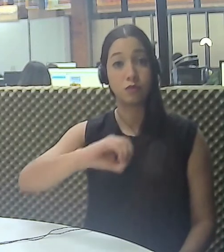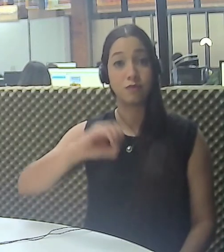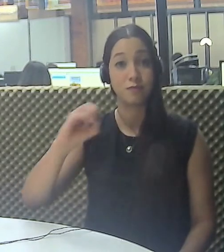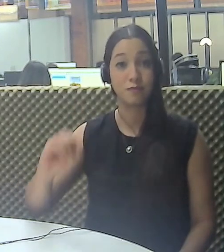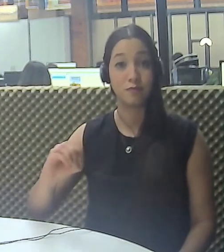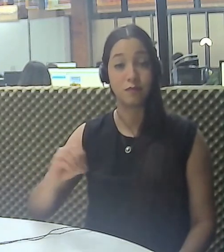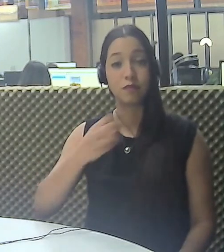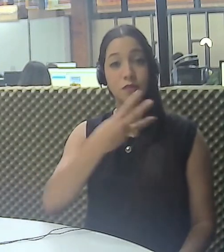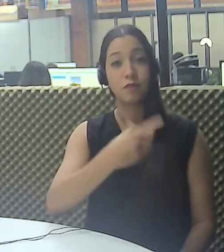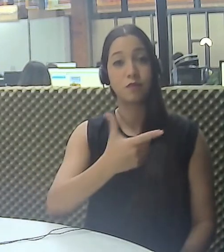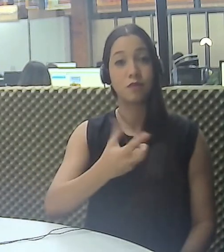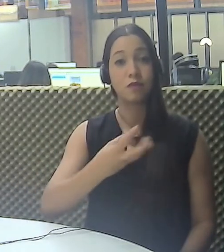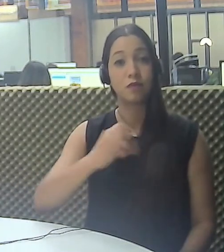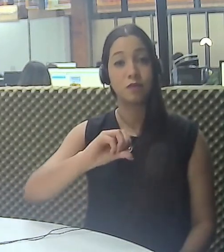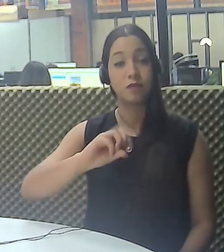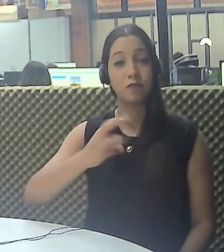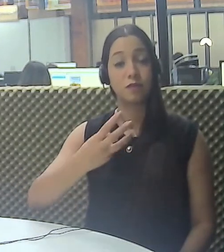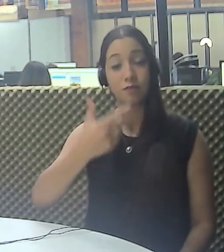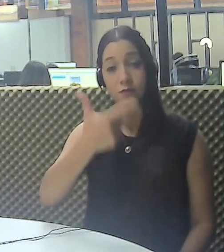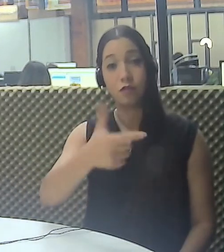3239-2800,